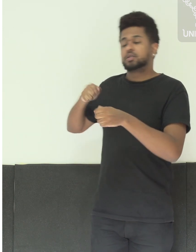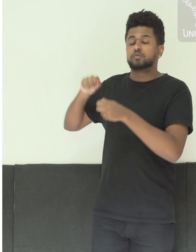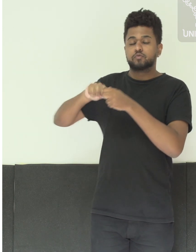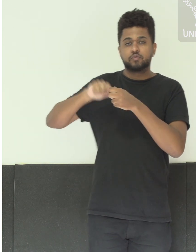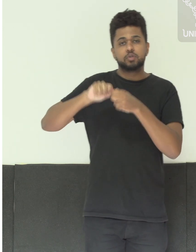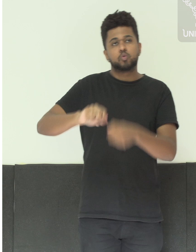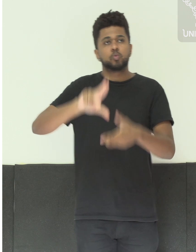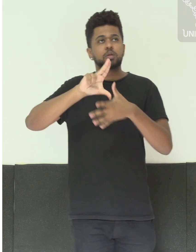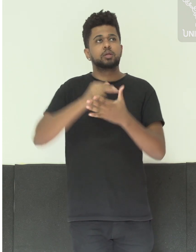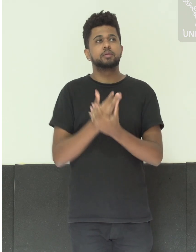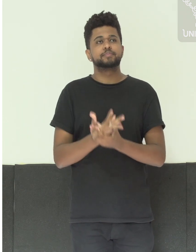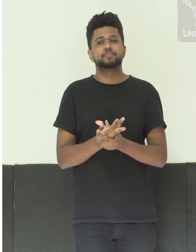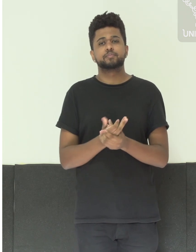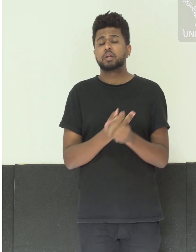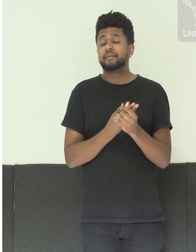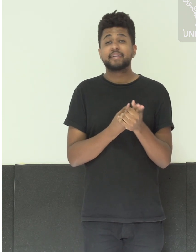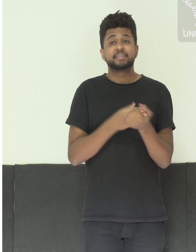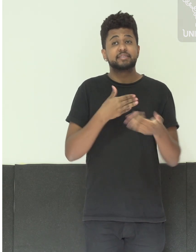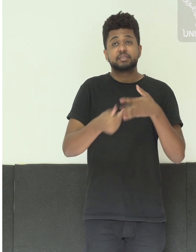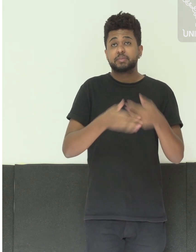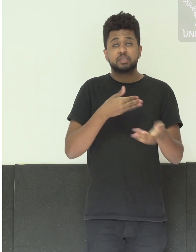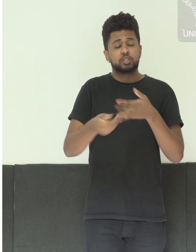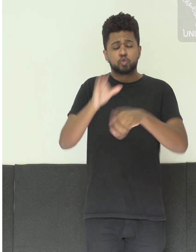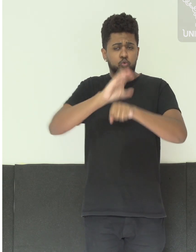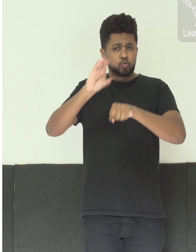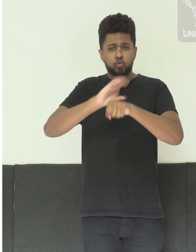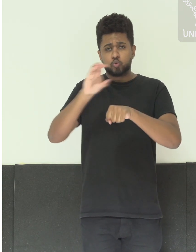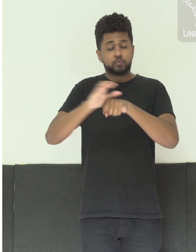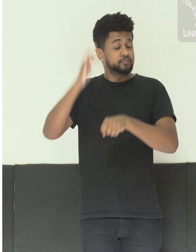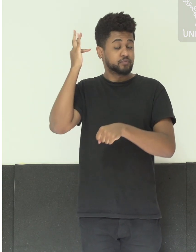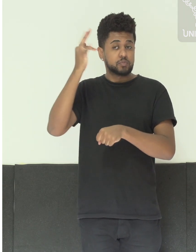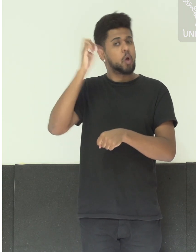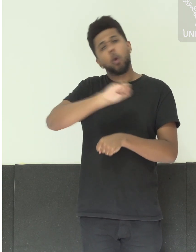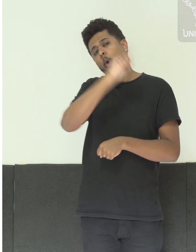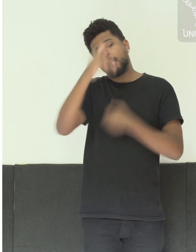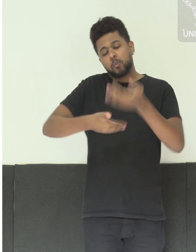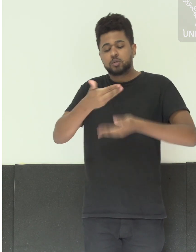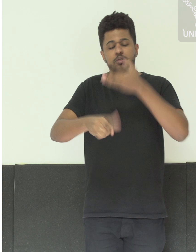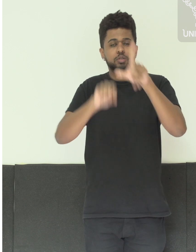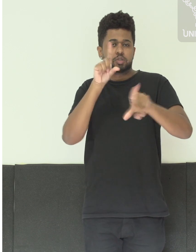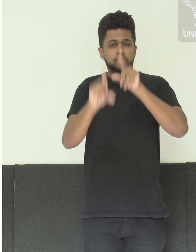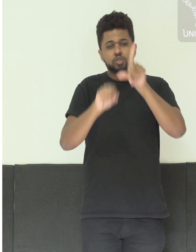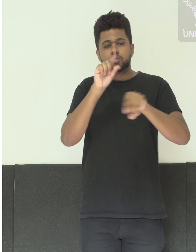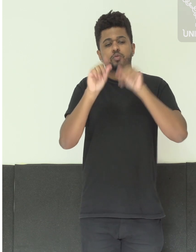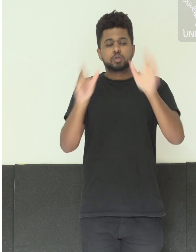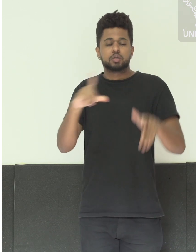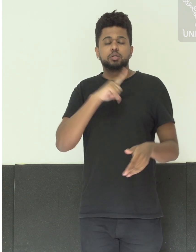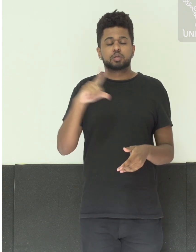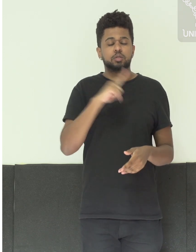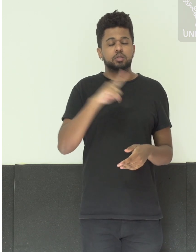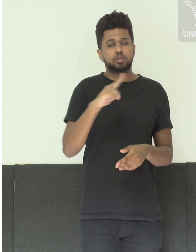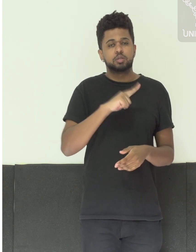realizado pela UNILA, independentemente do curso de graduação ou do processo seletivo em que se deu a